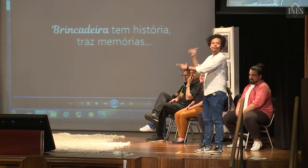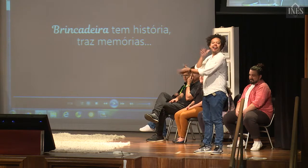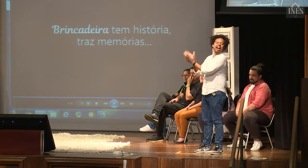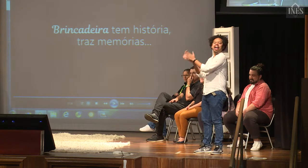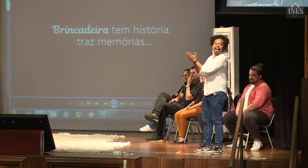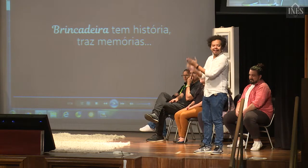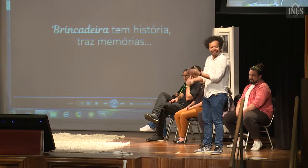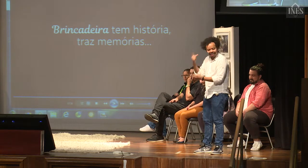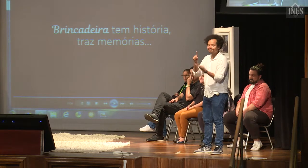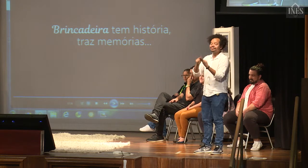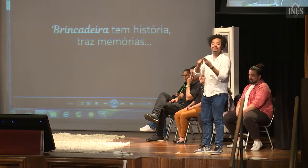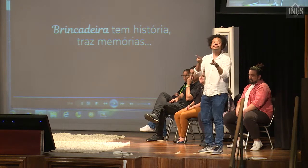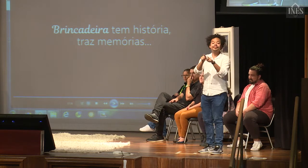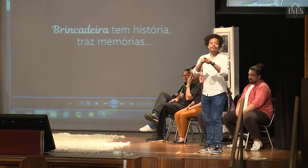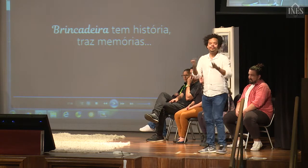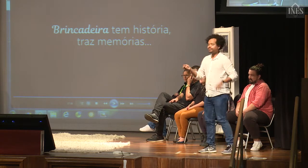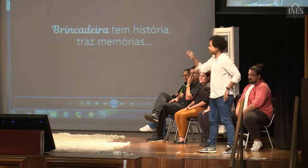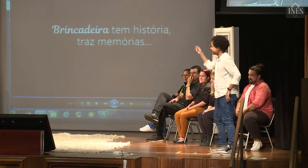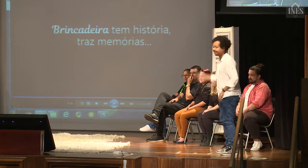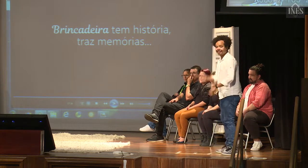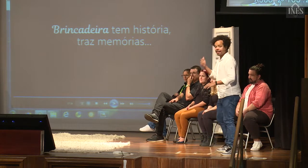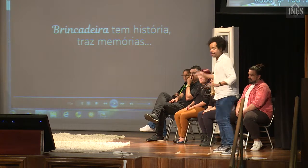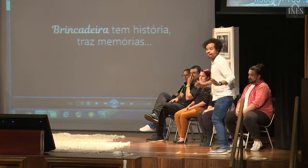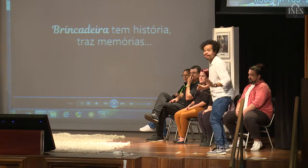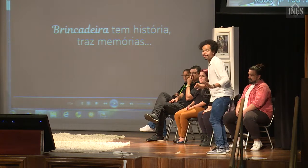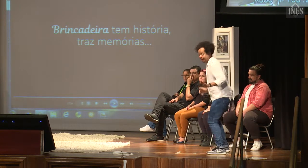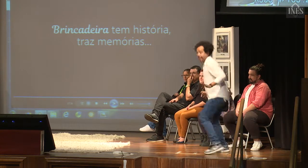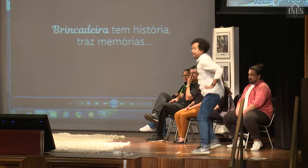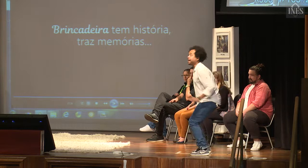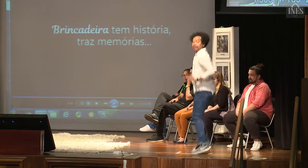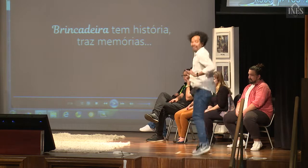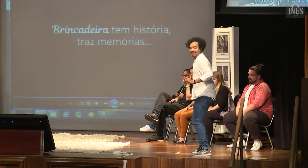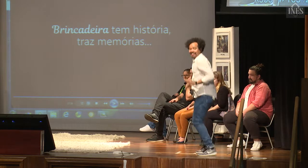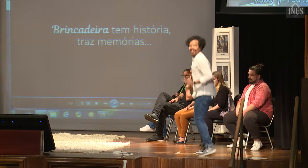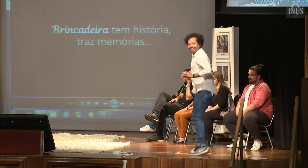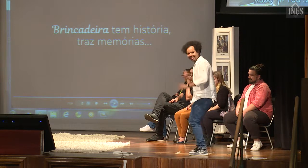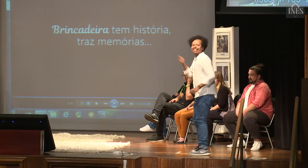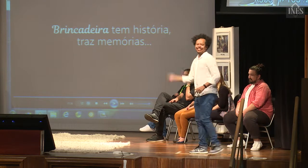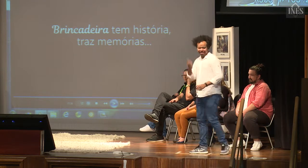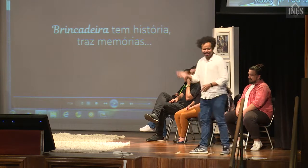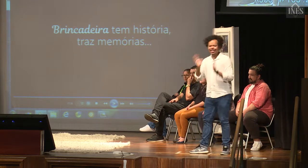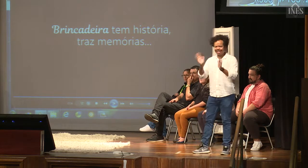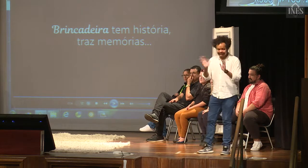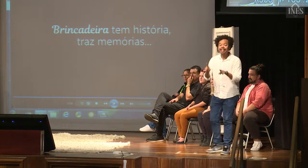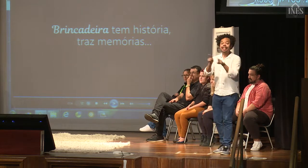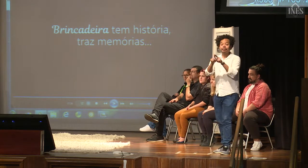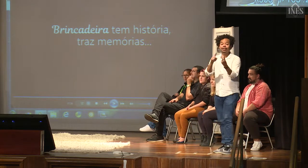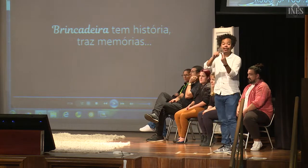bate a mão, né? Também uma outra brincadeira que a gente tinha, de pular corda,